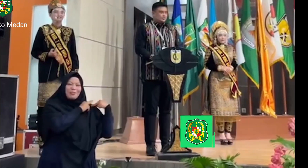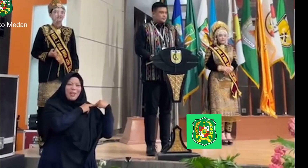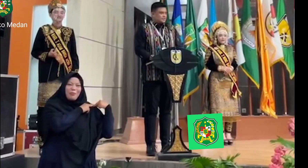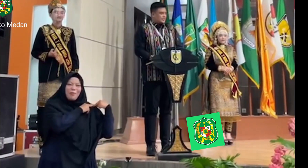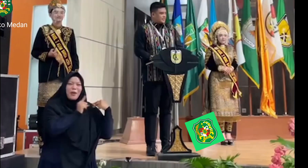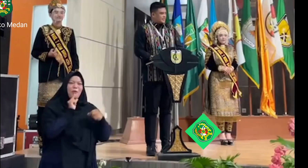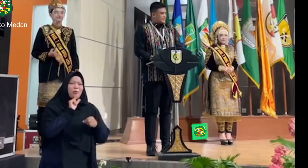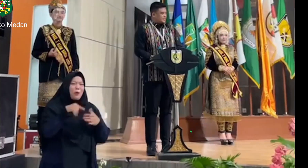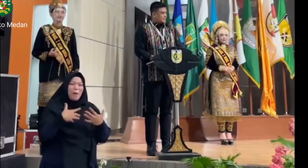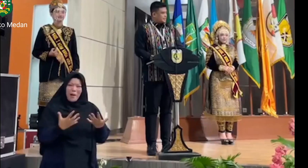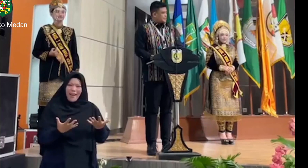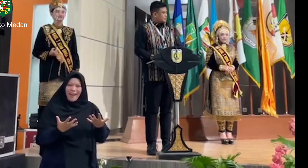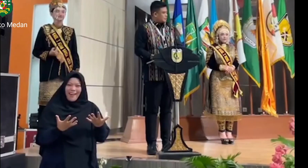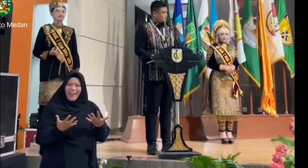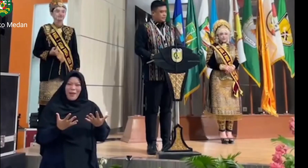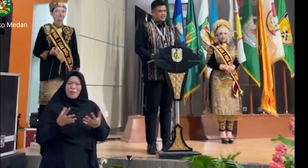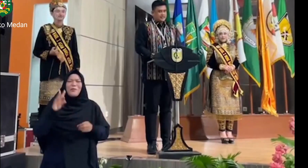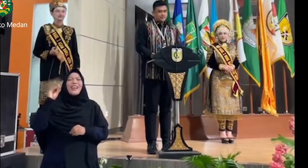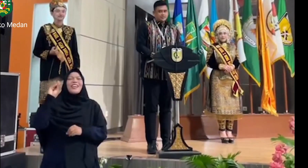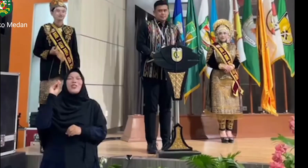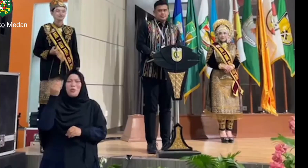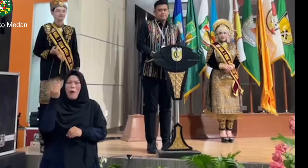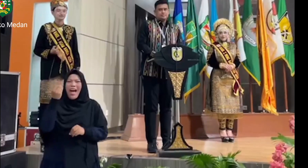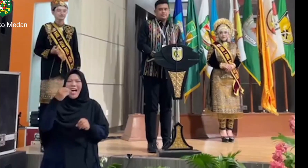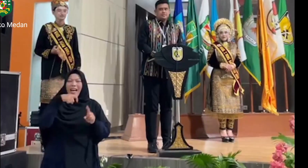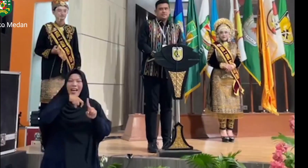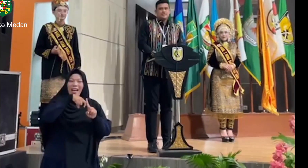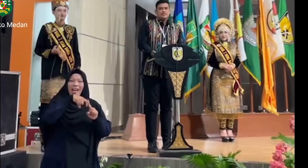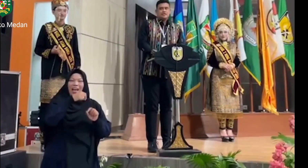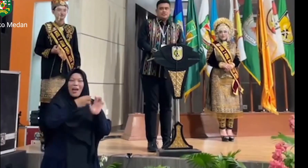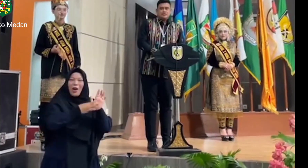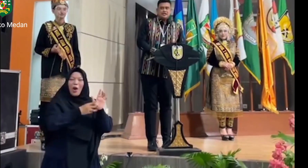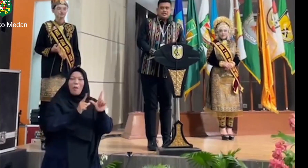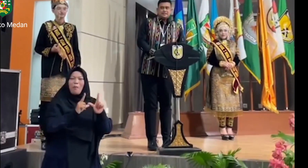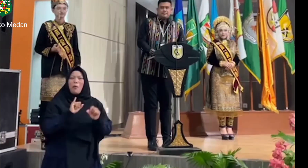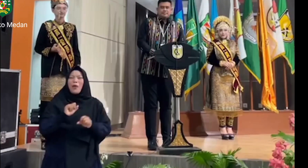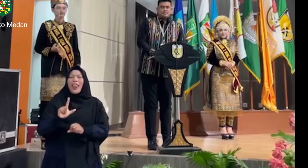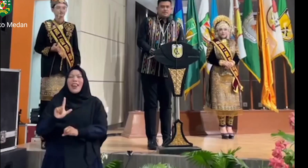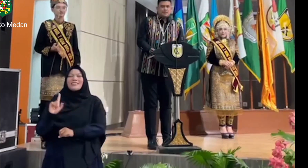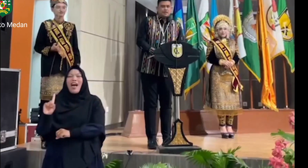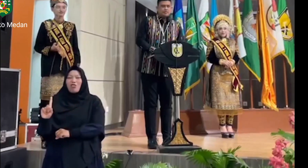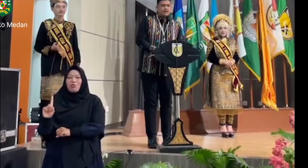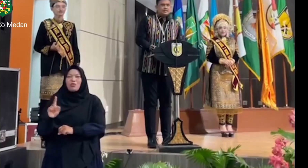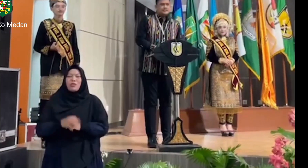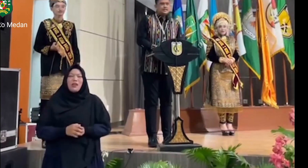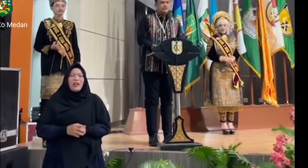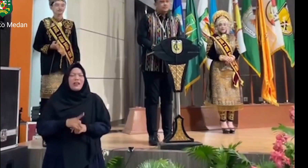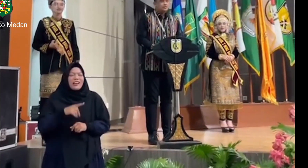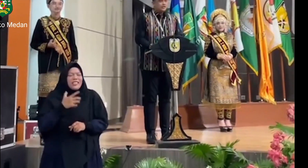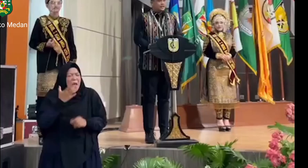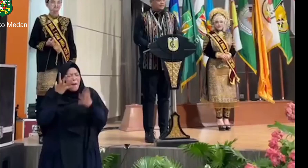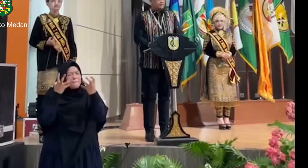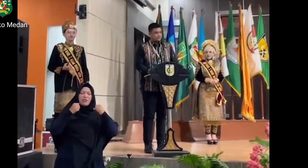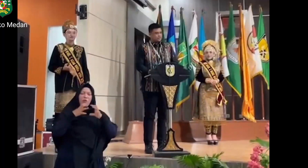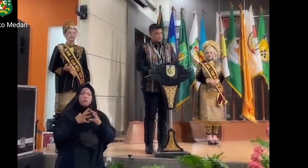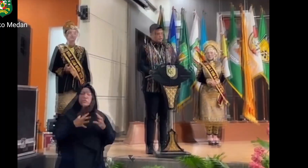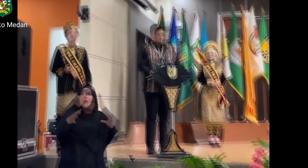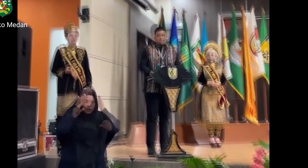untuk menjadi ketua Komwil 1. Tentunya kolaborasi dan dukungan